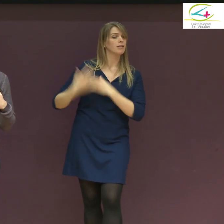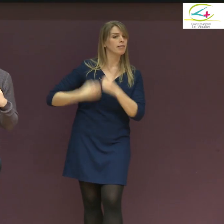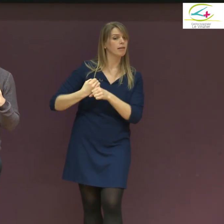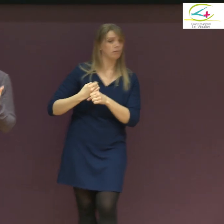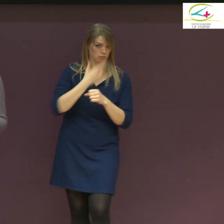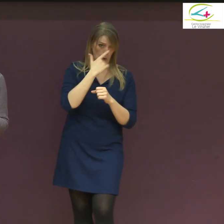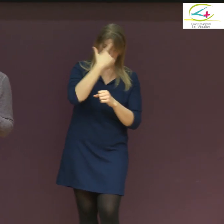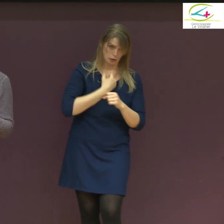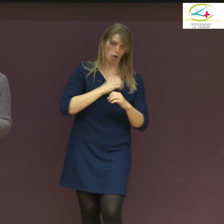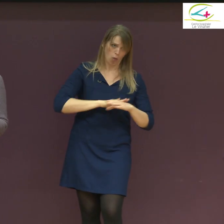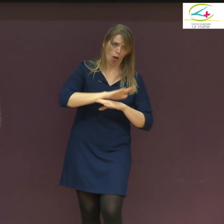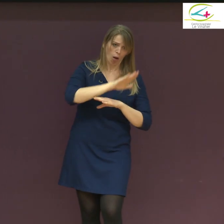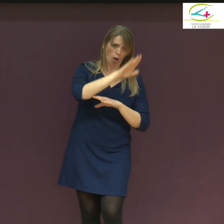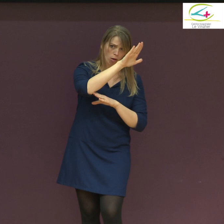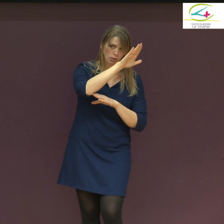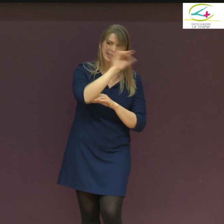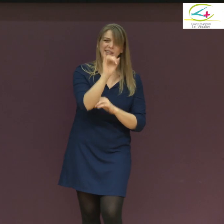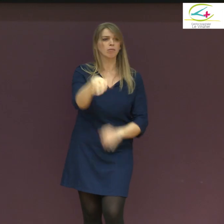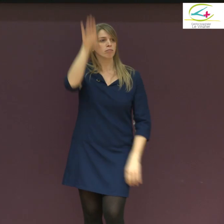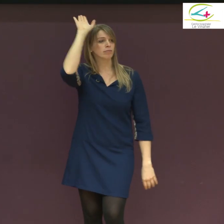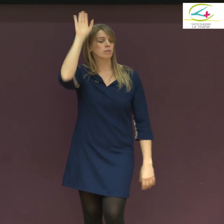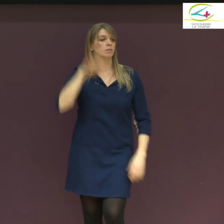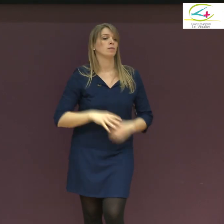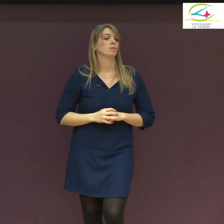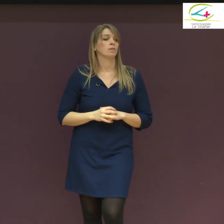augmenté et augmente?